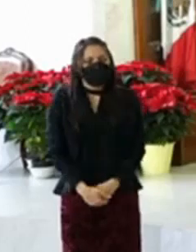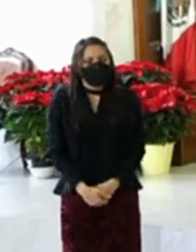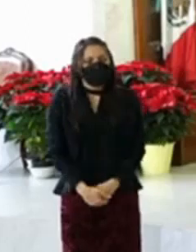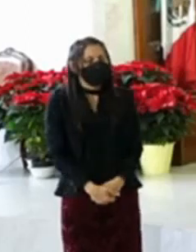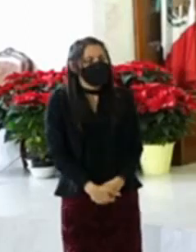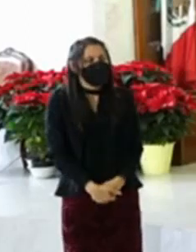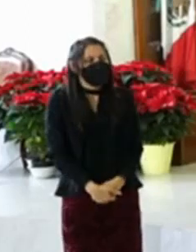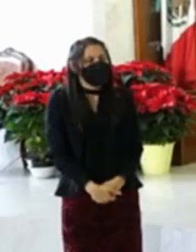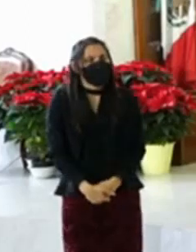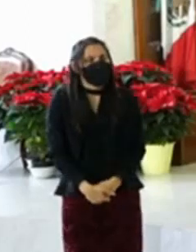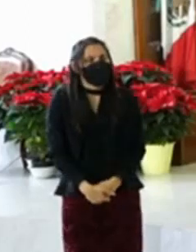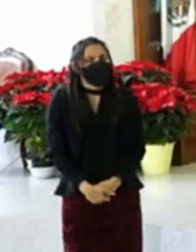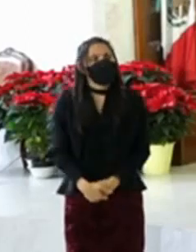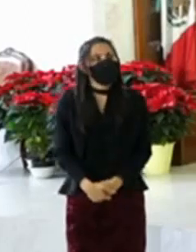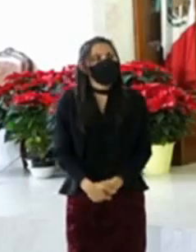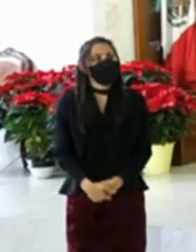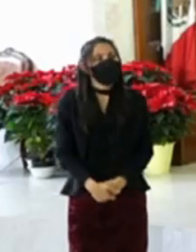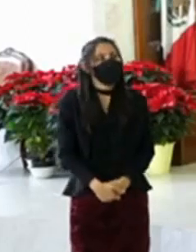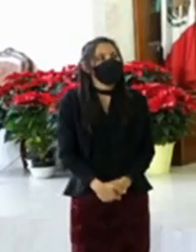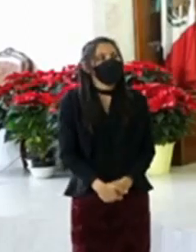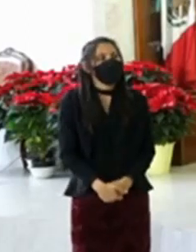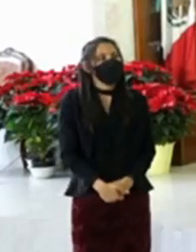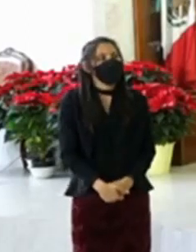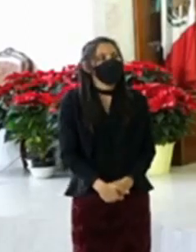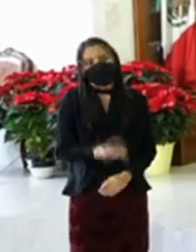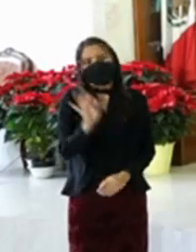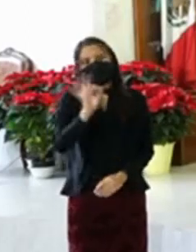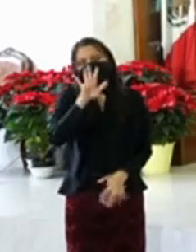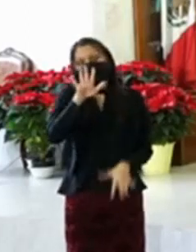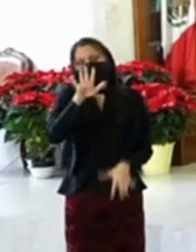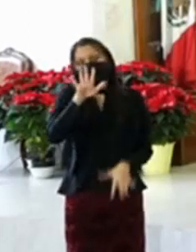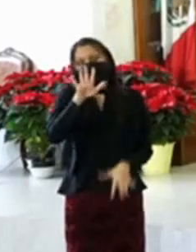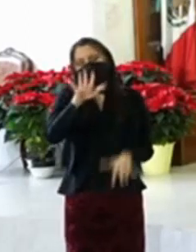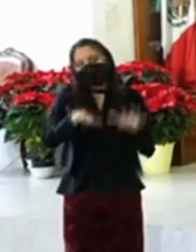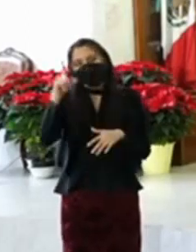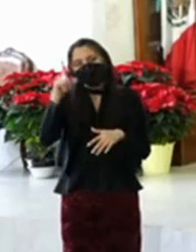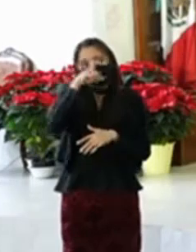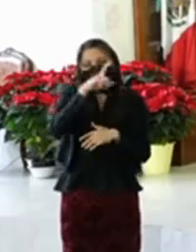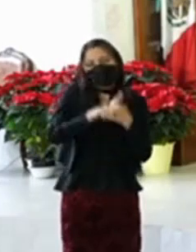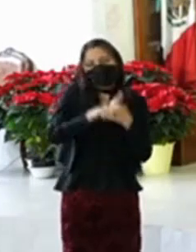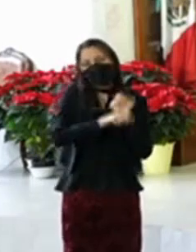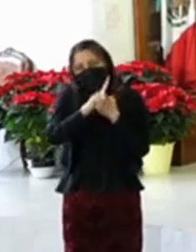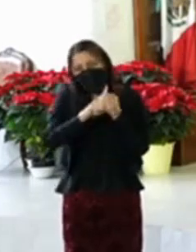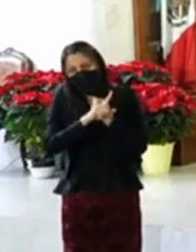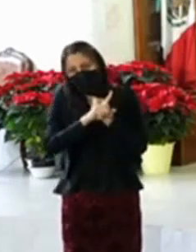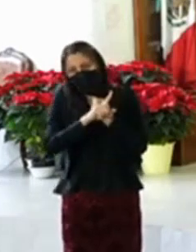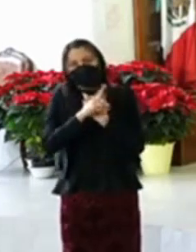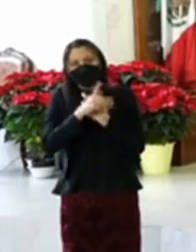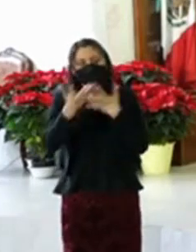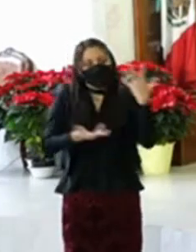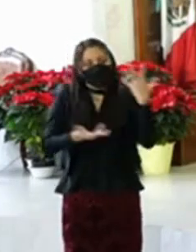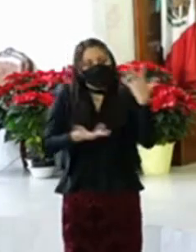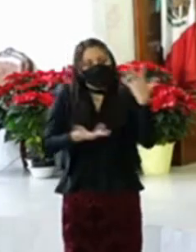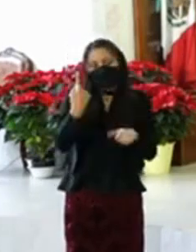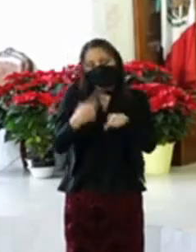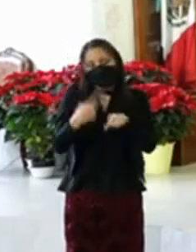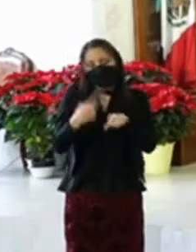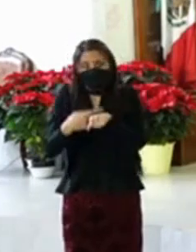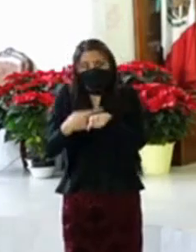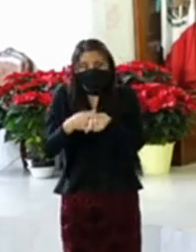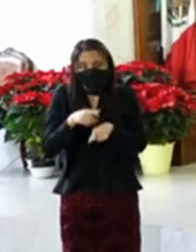Ciertamente hay grandes luchas, tribulaciones, enfermedades. El día de ayer,